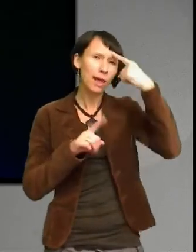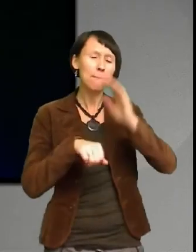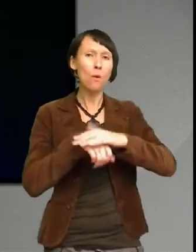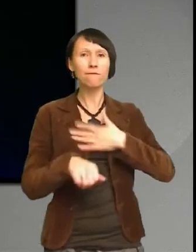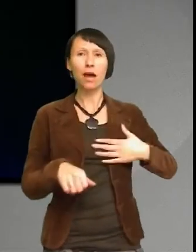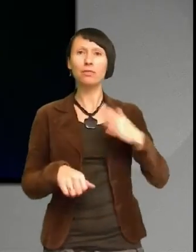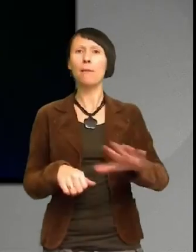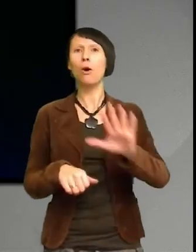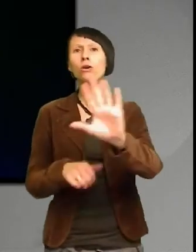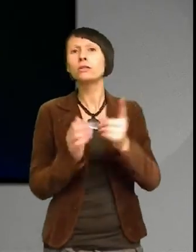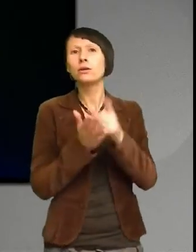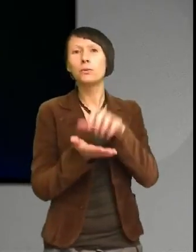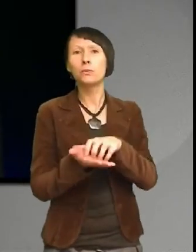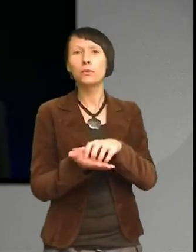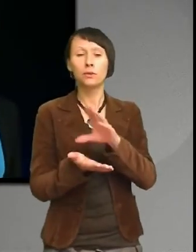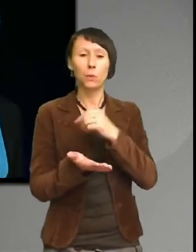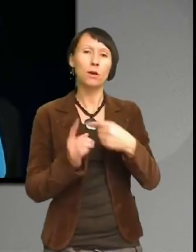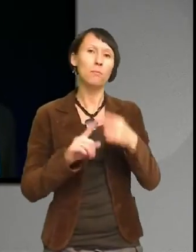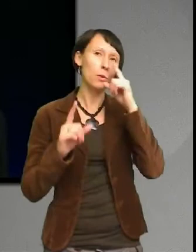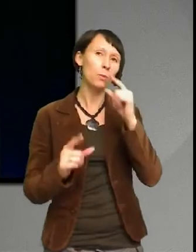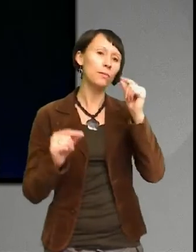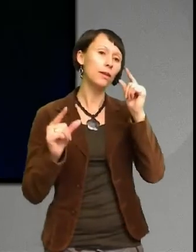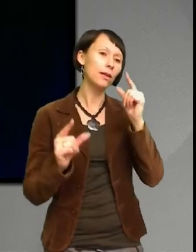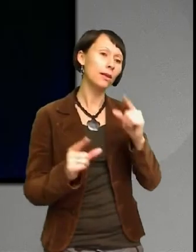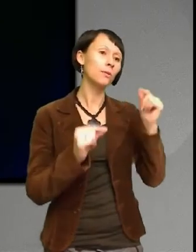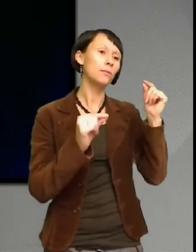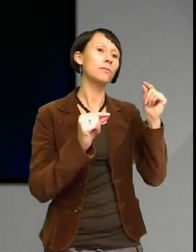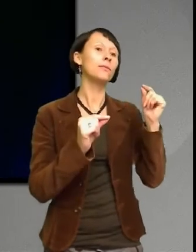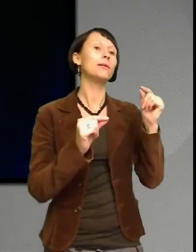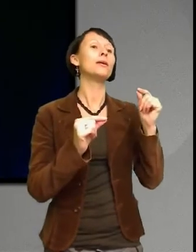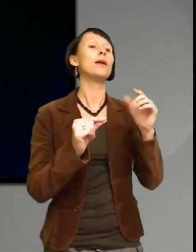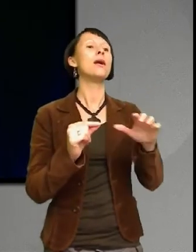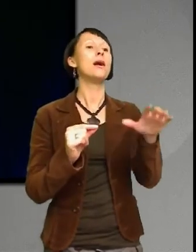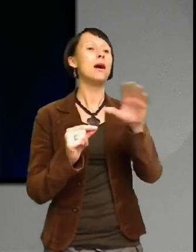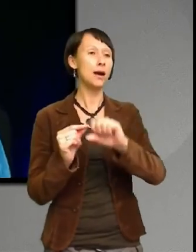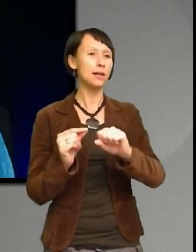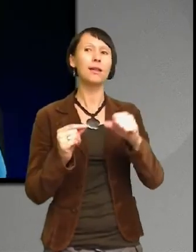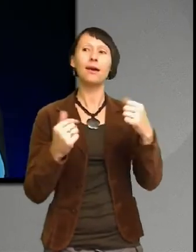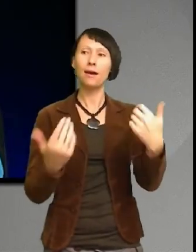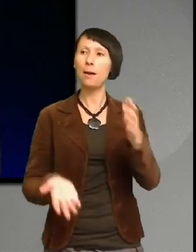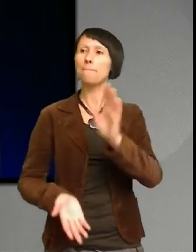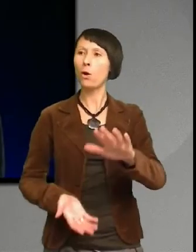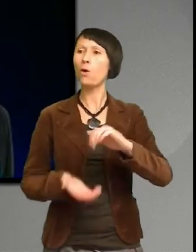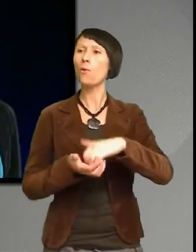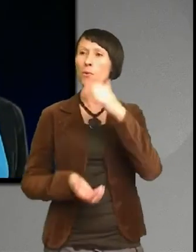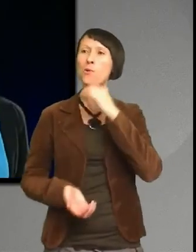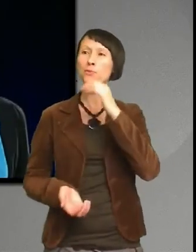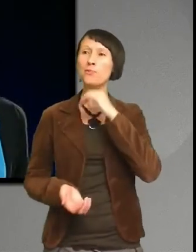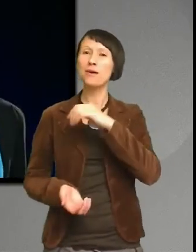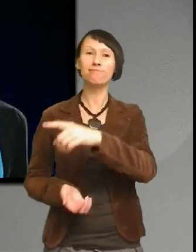märkte jag en sak. Alla är barn och ungdomar som drömmer om framtiden.